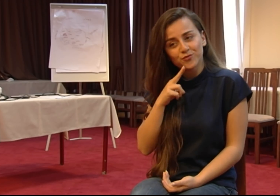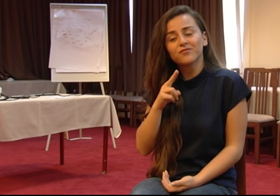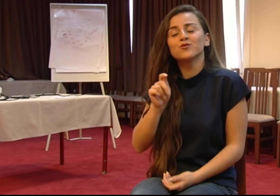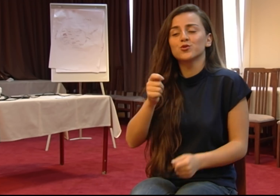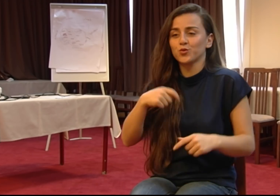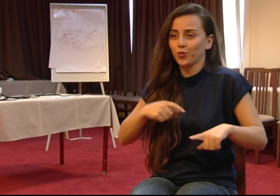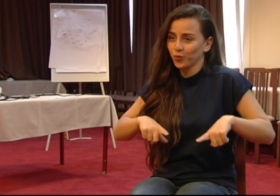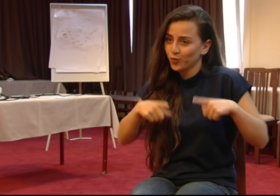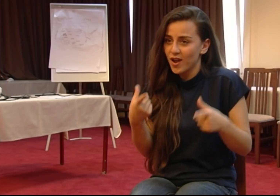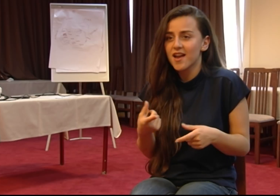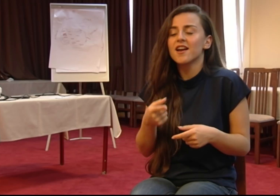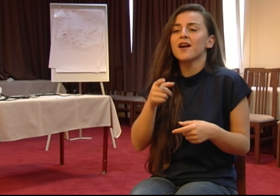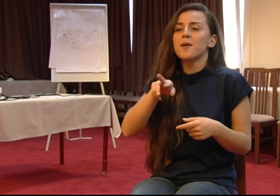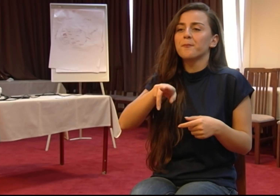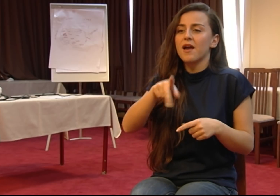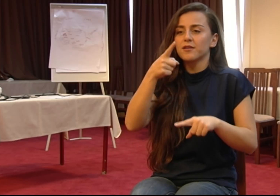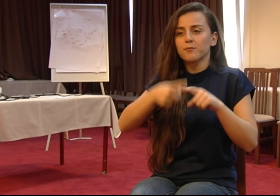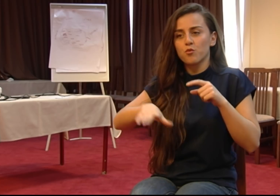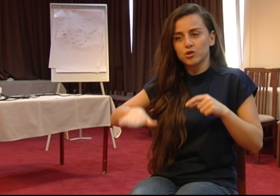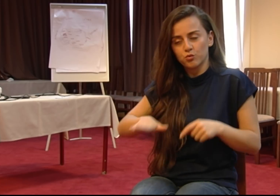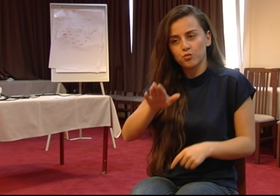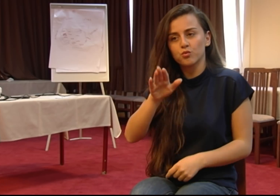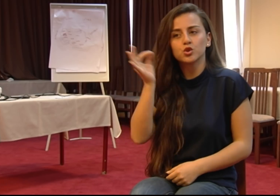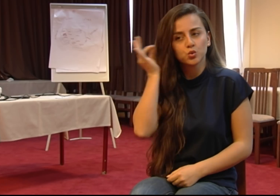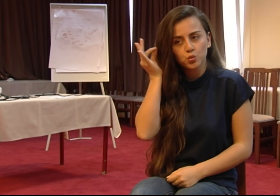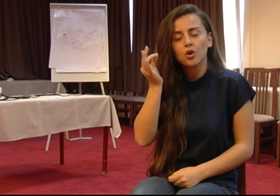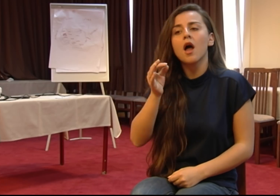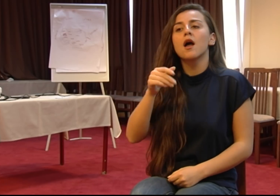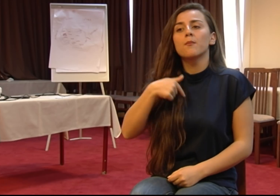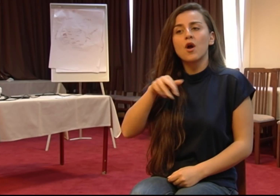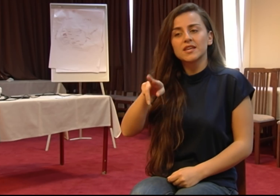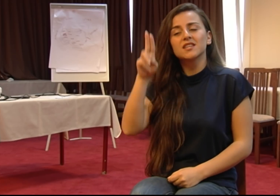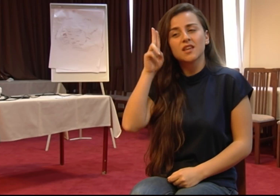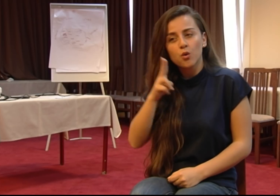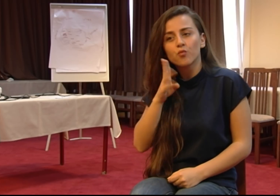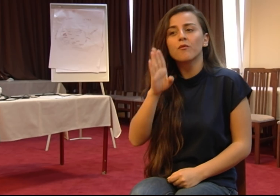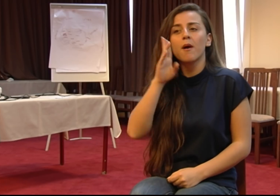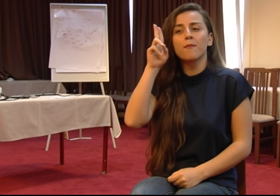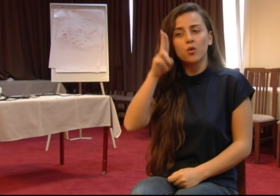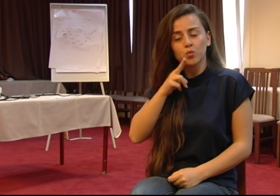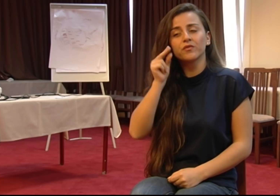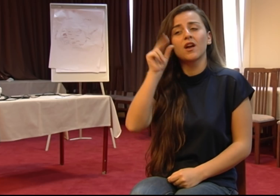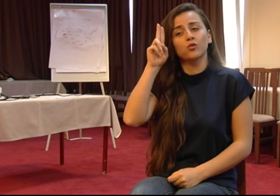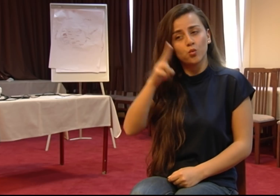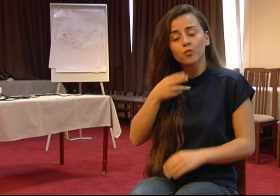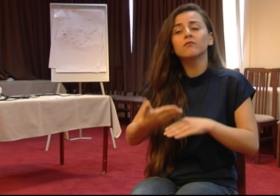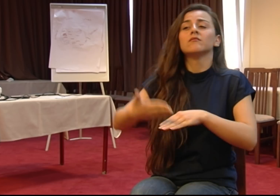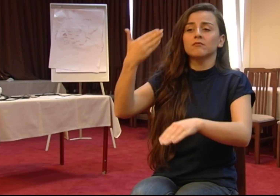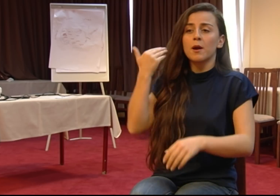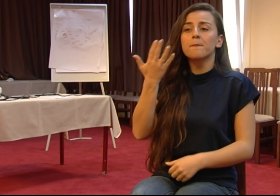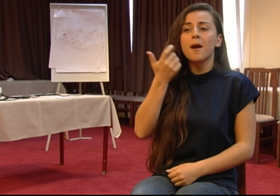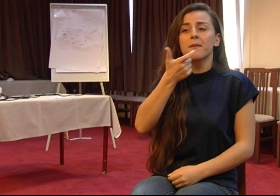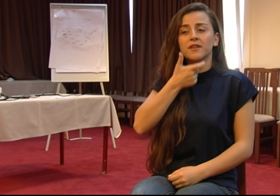Струга, имам сестра глува и брат че најмало што слуша. Моите баба и дедо се глуви. Сите биле